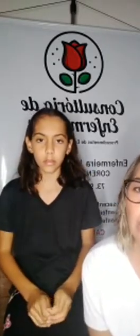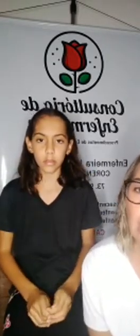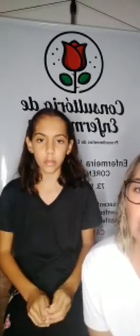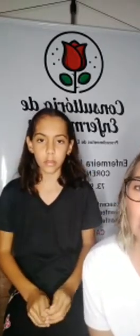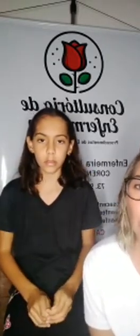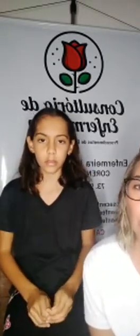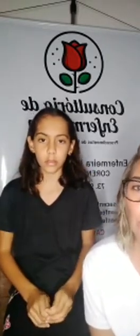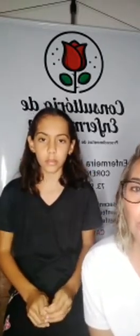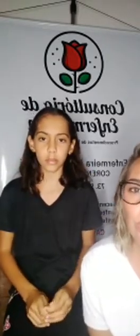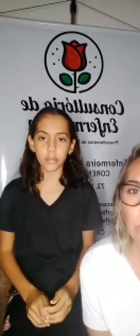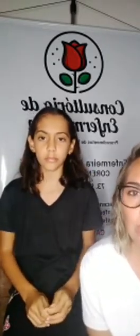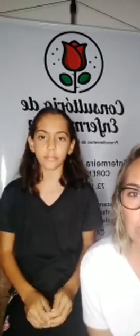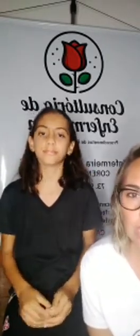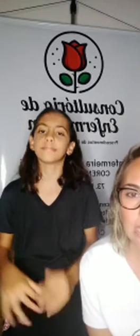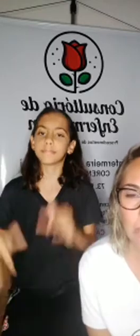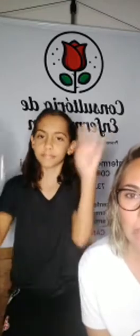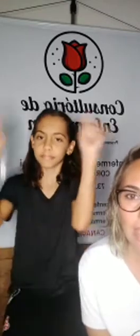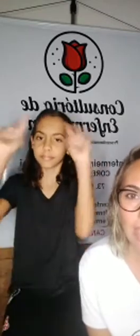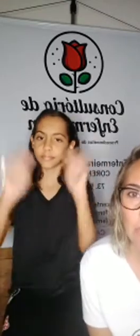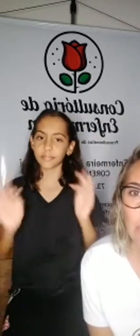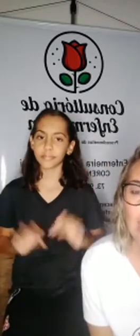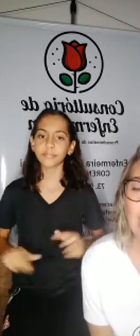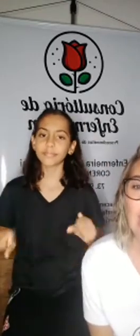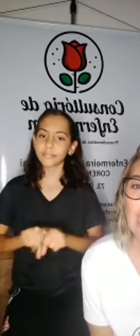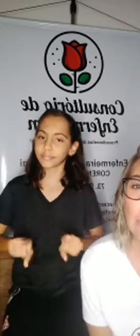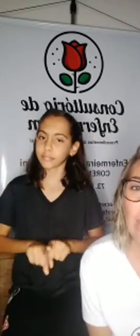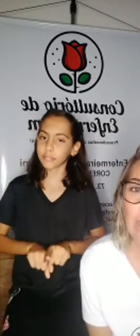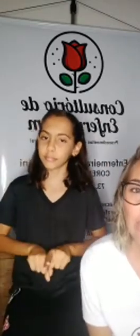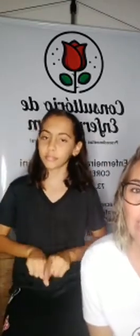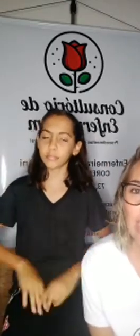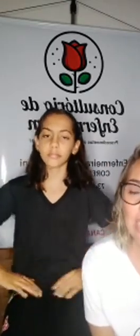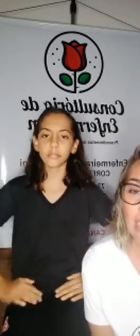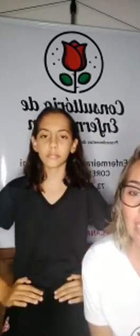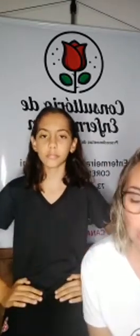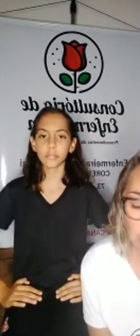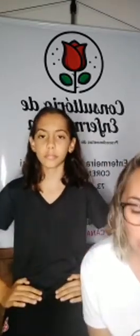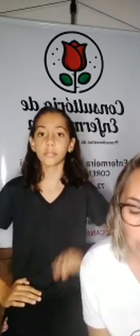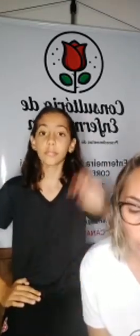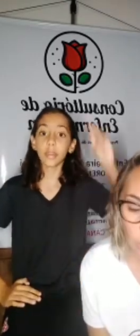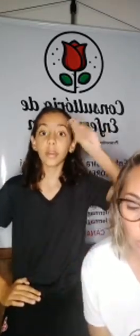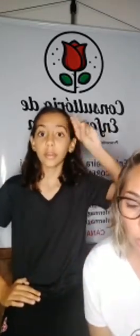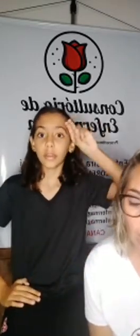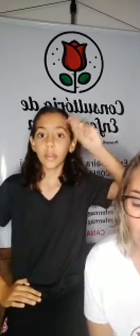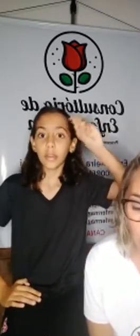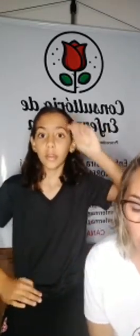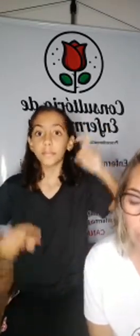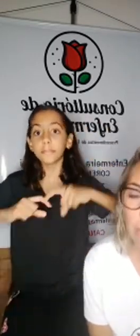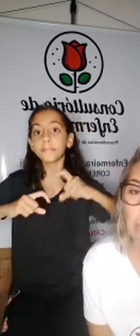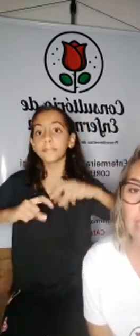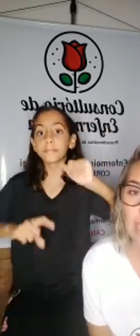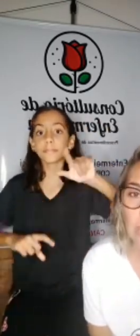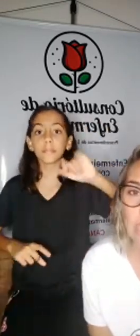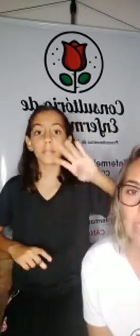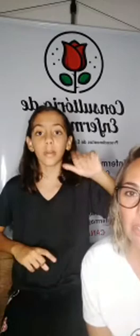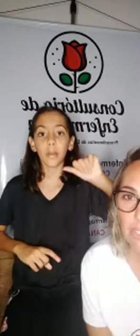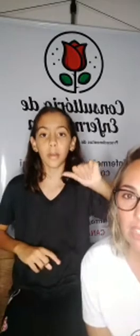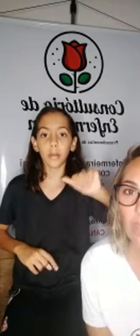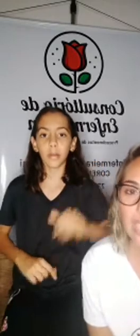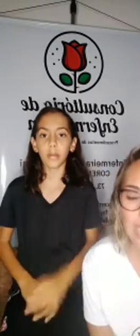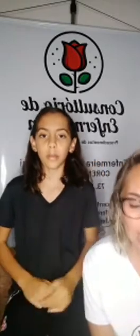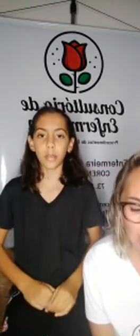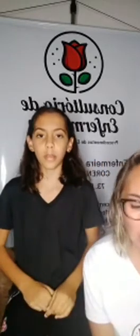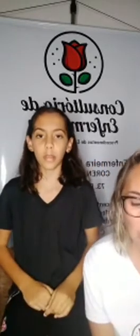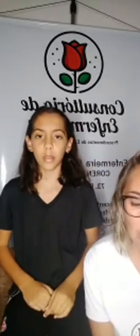espero que tenha sido produtivo para vocês também. E espero vocês na quinta-feira com a doutora Alba, né? Os desafios